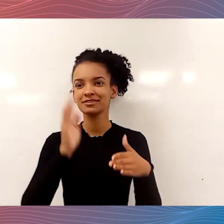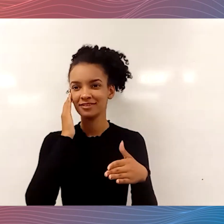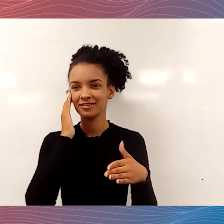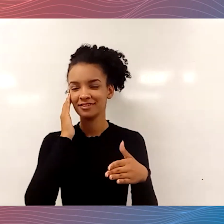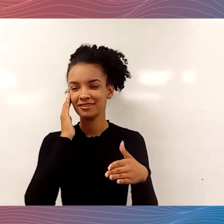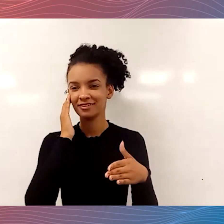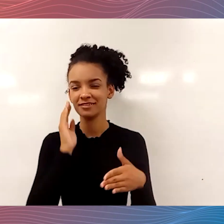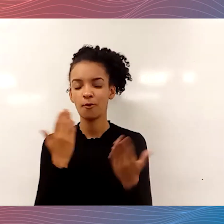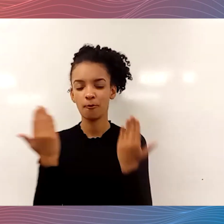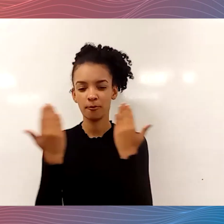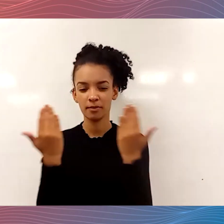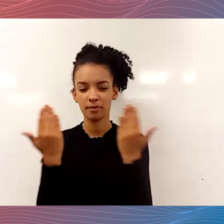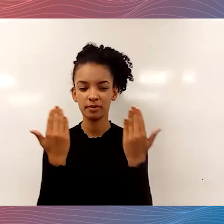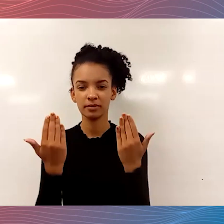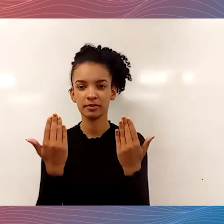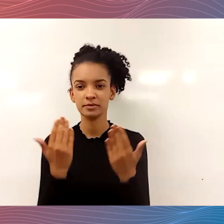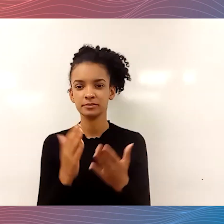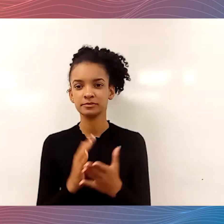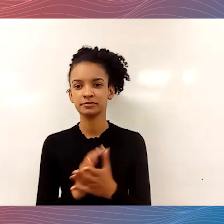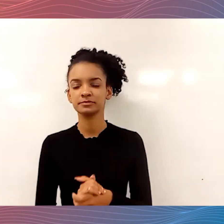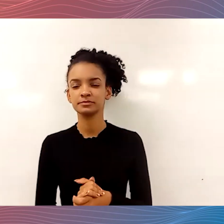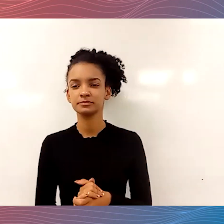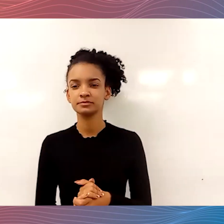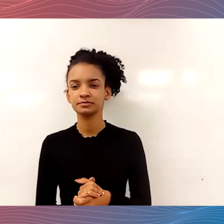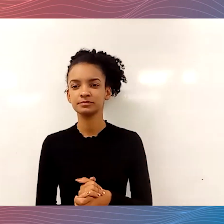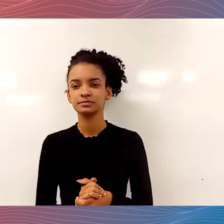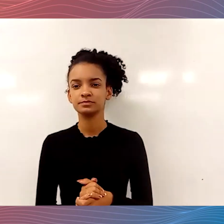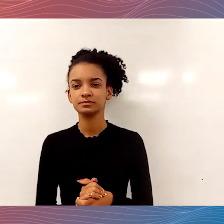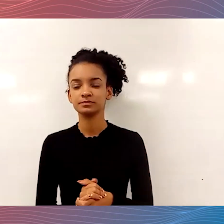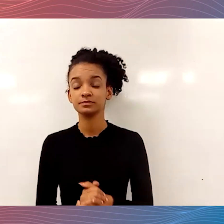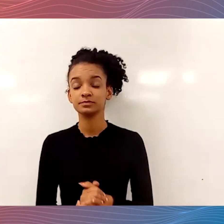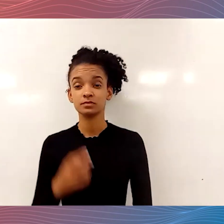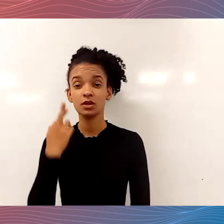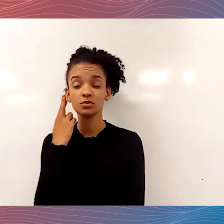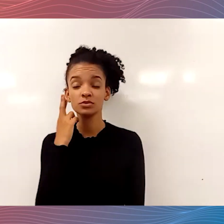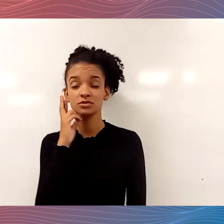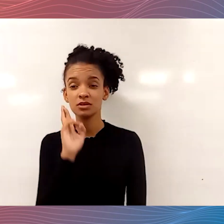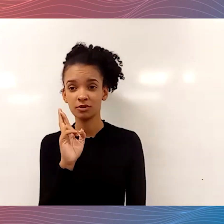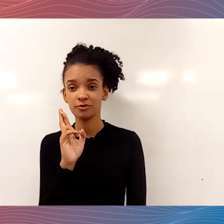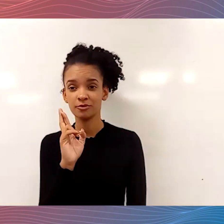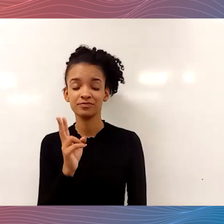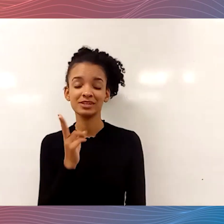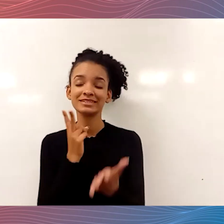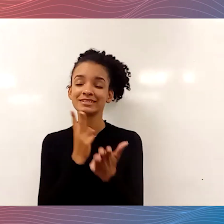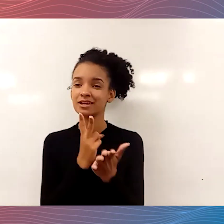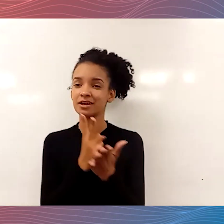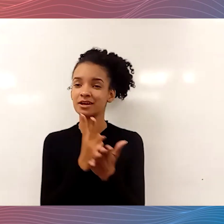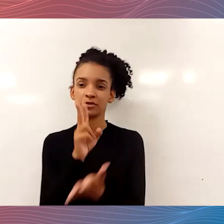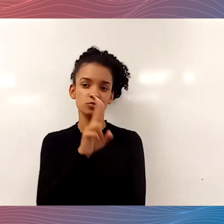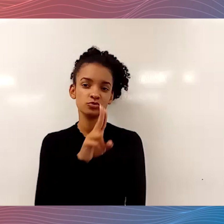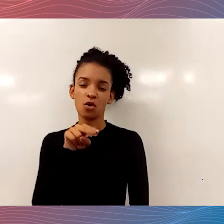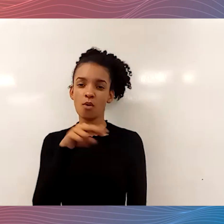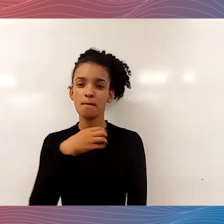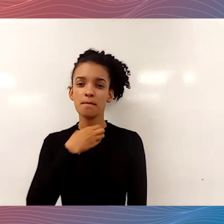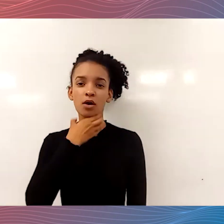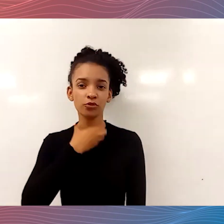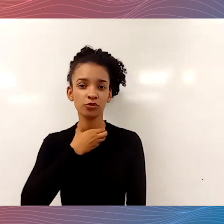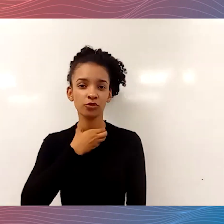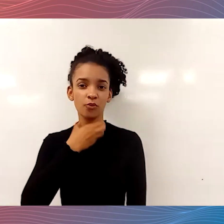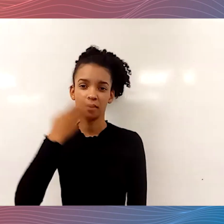O Senhor sempre usou o irmão Dom para abrir picadas, que na obra do América do Sul, e chegou à África, chegou ao mundo